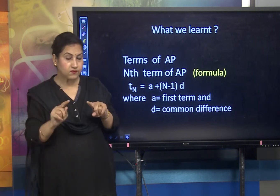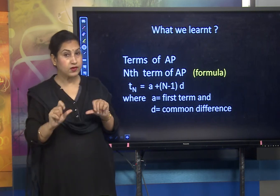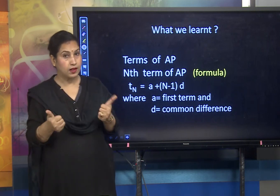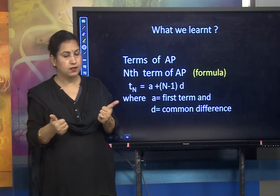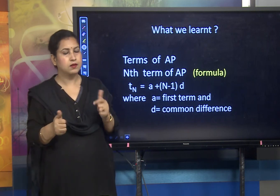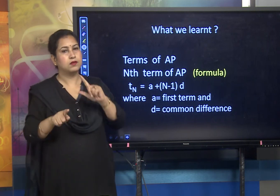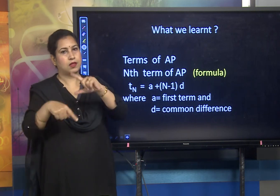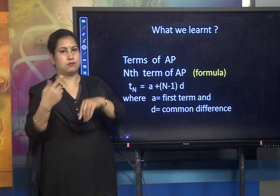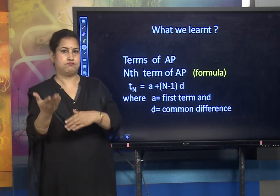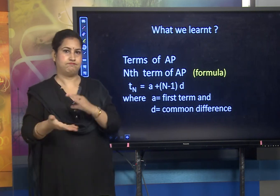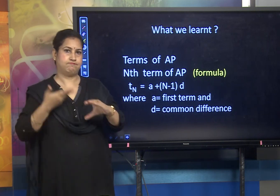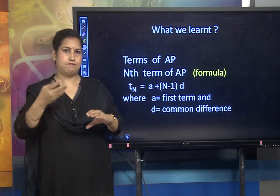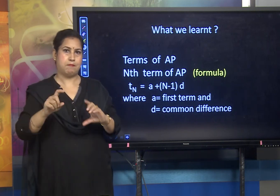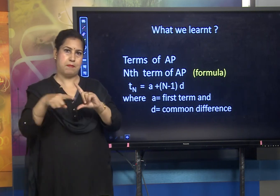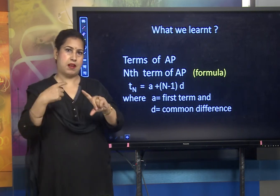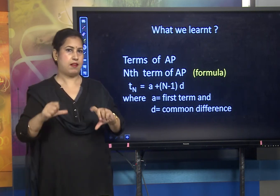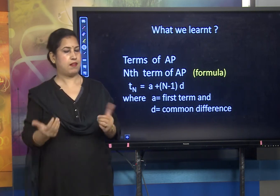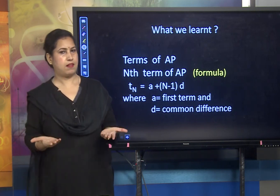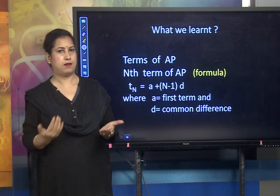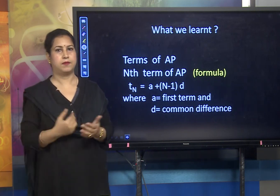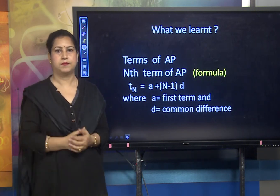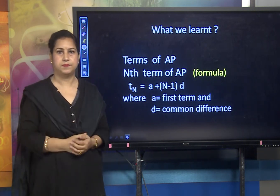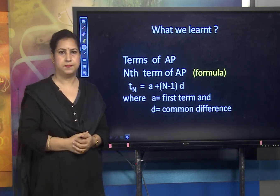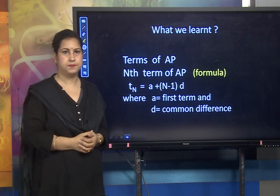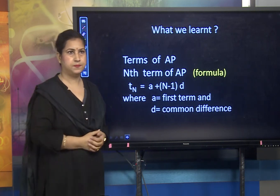देख करके, और आप अपने सुझाव हमें मेल से भेज सकते हैं।